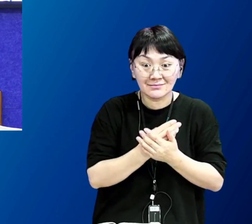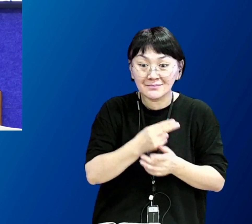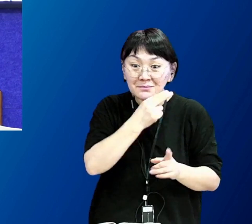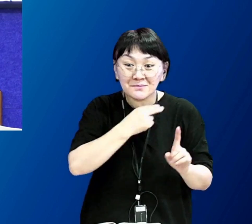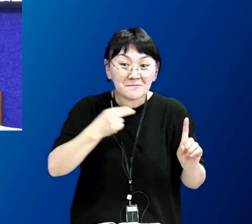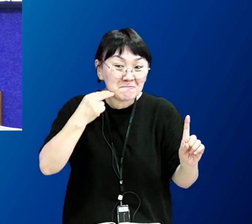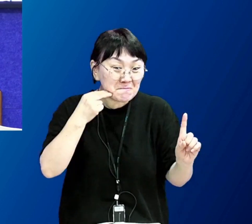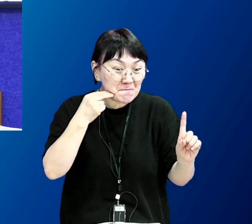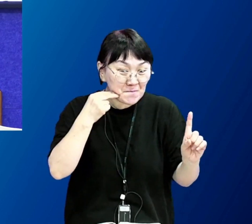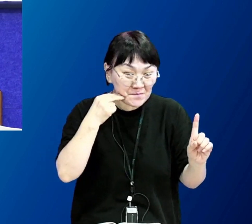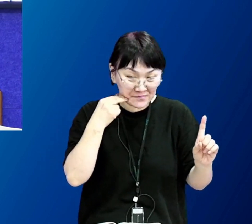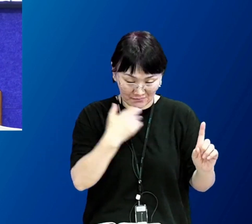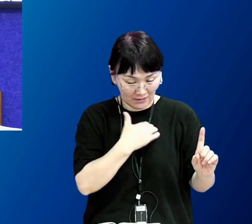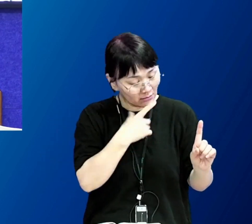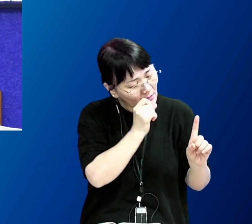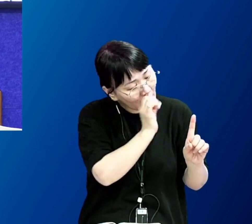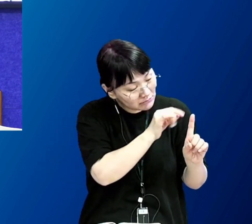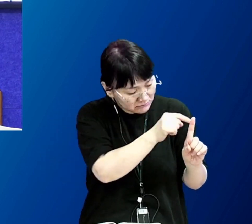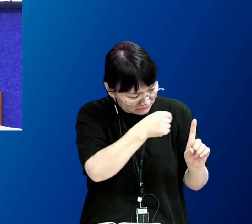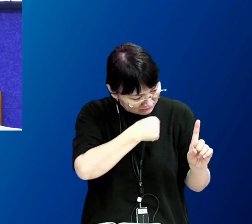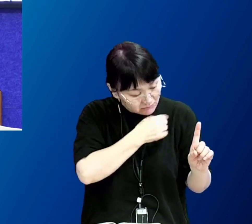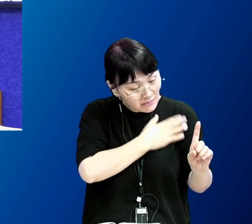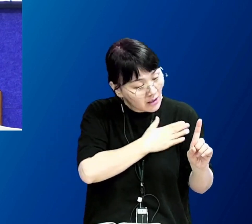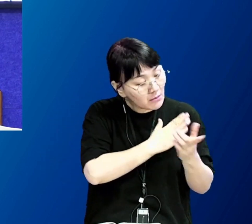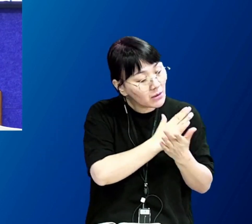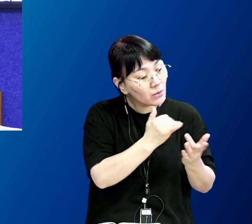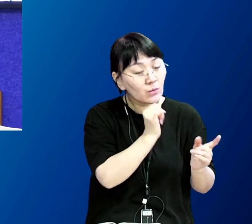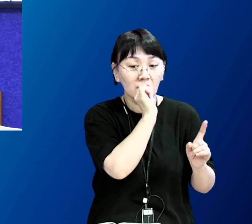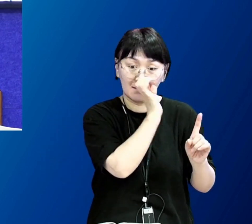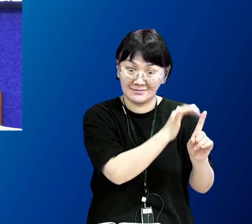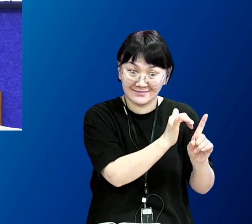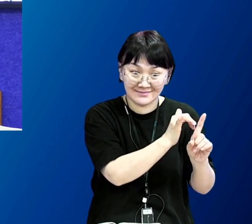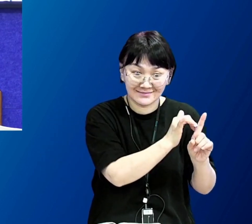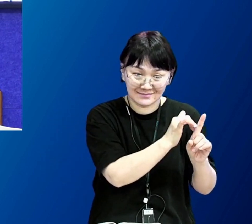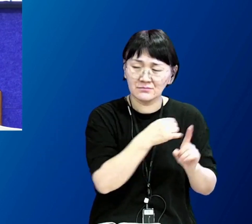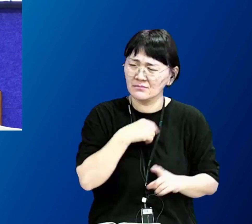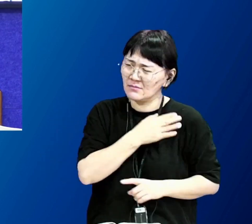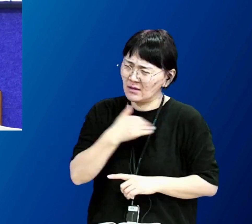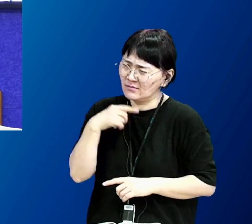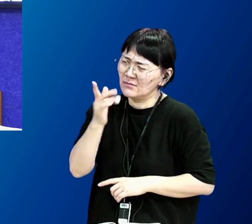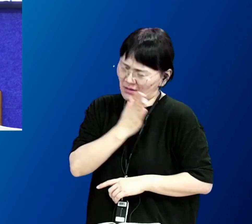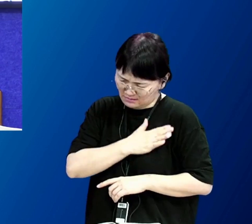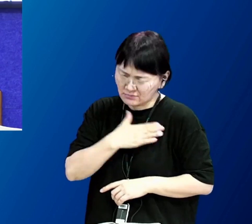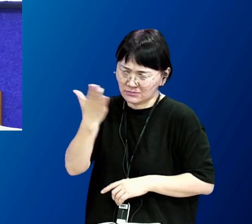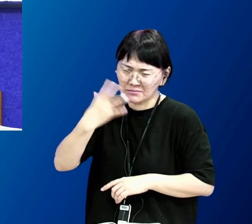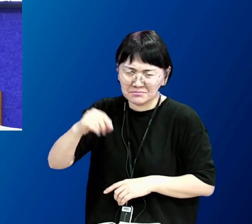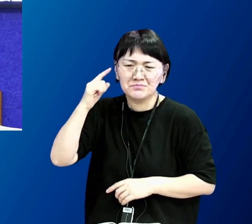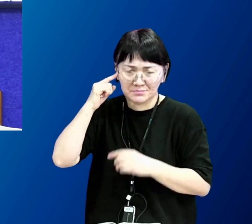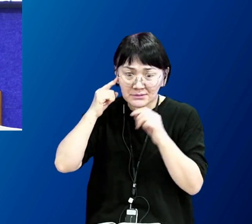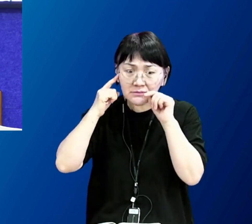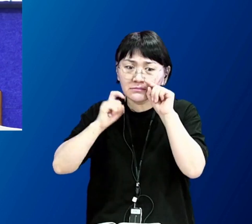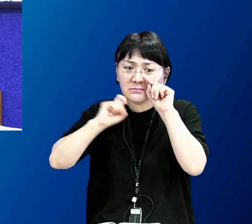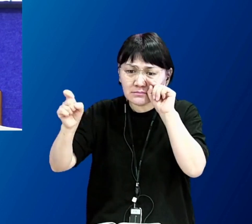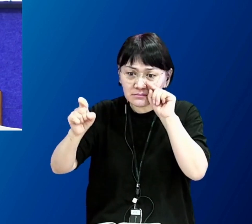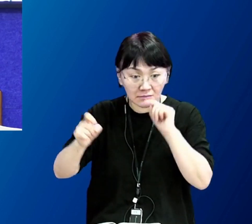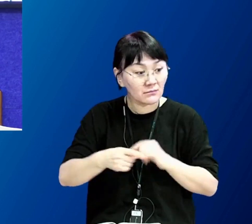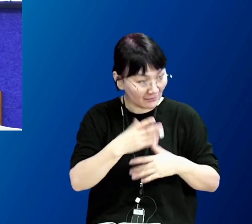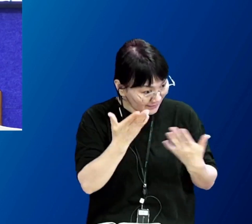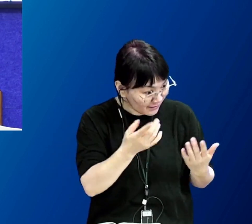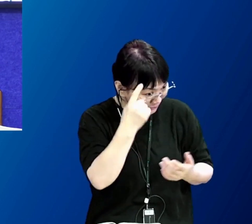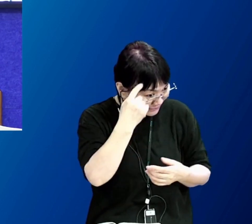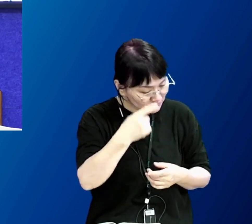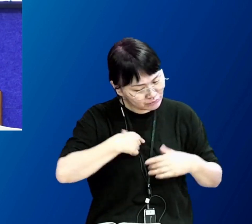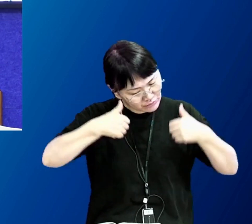эзэн. Чи надад хайртай юу? Эзэн би танд хайртайг та мэднэ. Миний хондийг